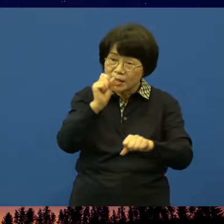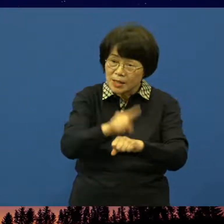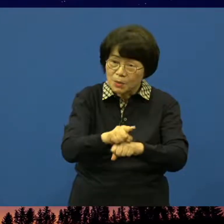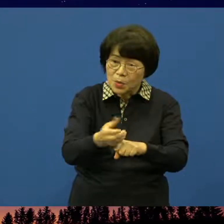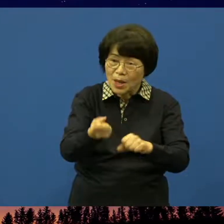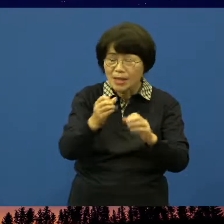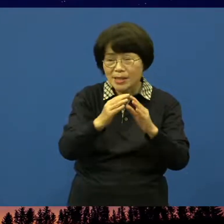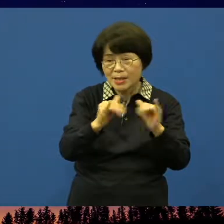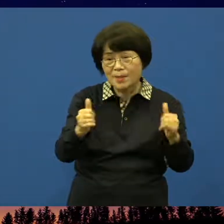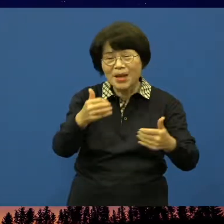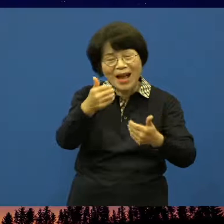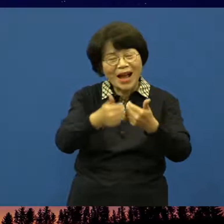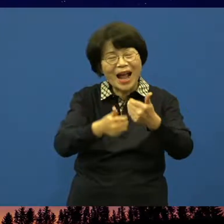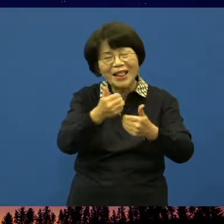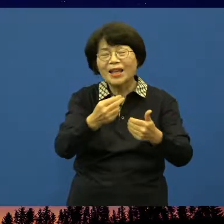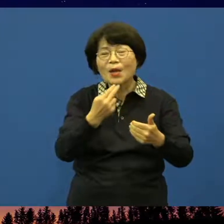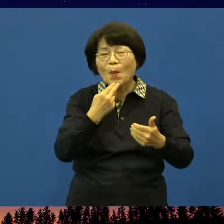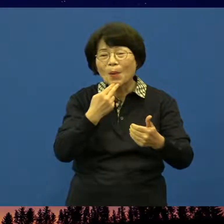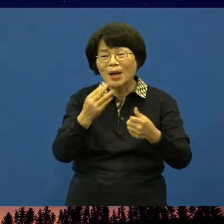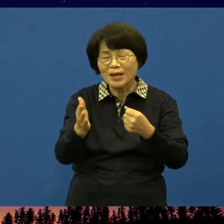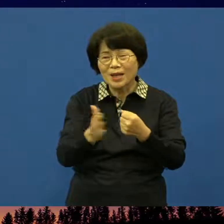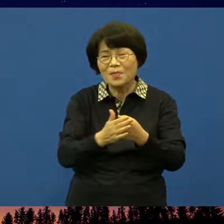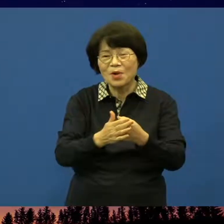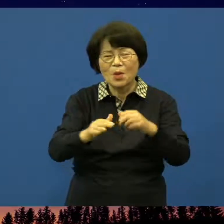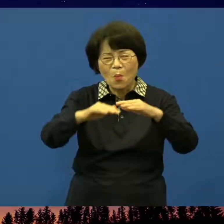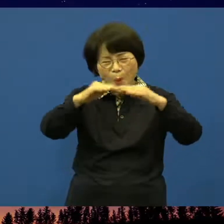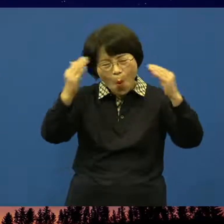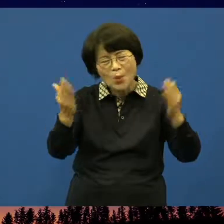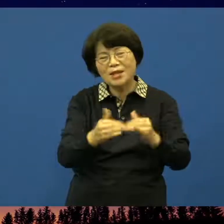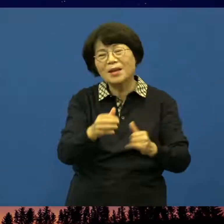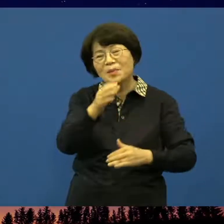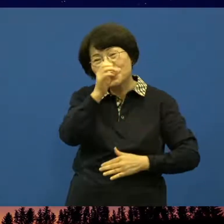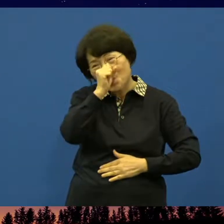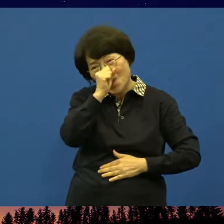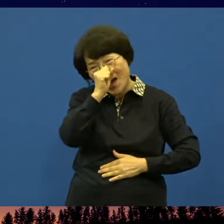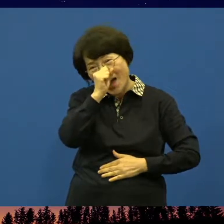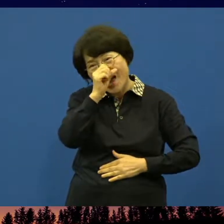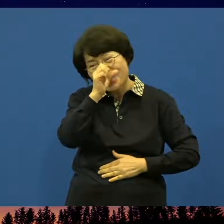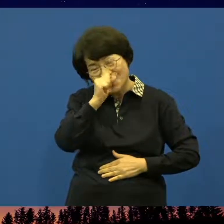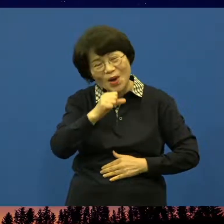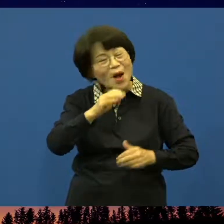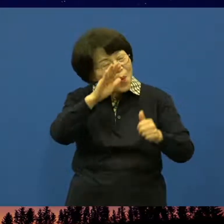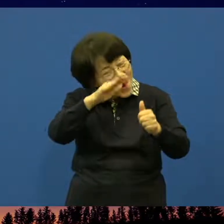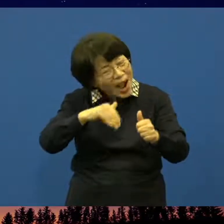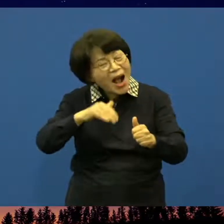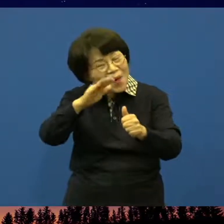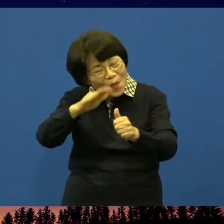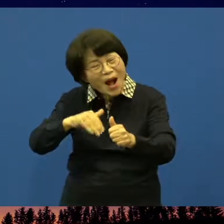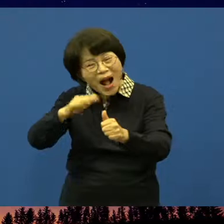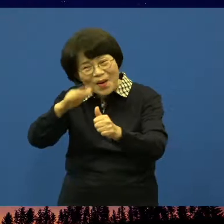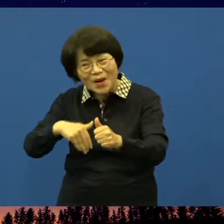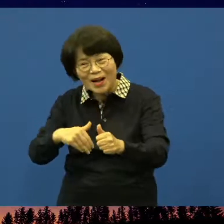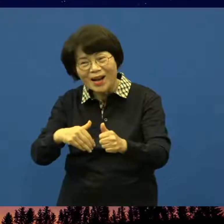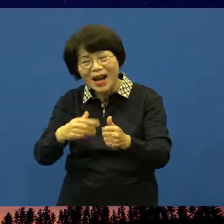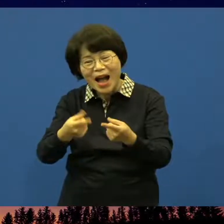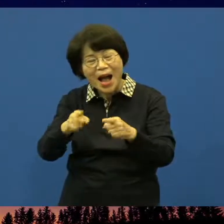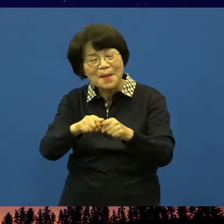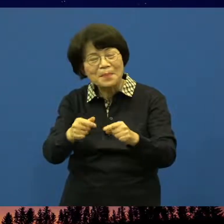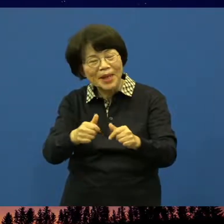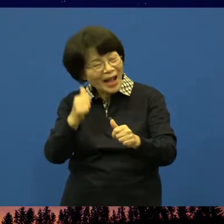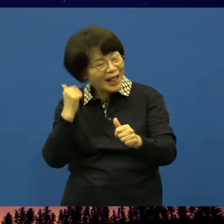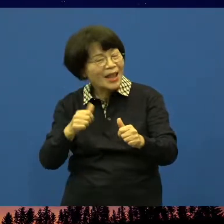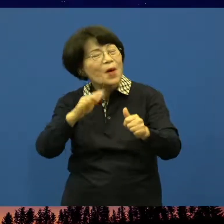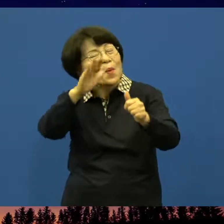좋아해요. 부딪히지 않으니까 누구든지 받아주니까. 그러니까 사람들이 다 좋아하는 거예요. 그래서 꼭 어디 갈 때 갈비 먹을 때는